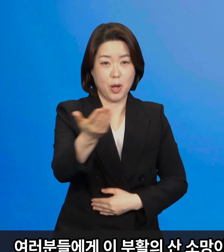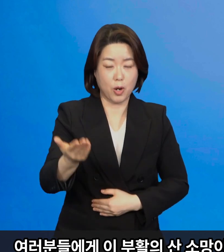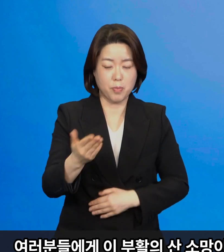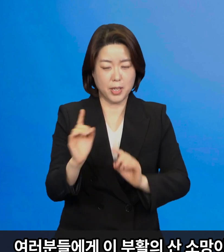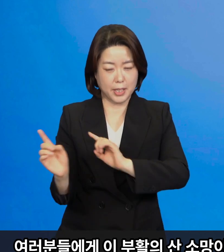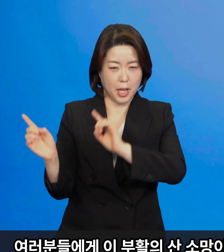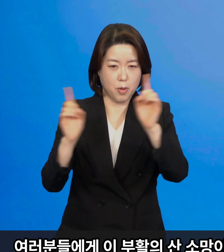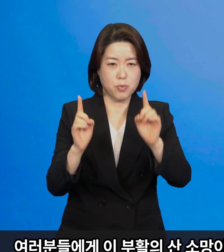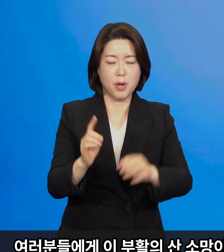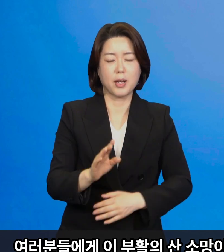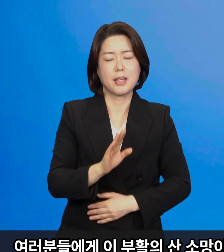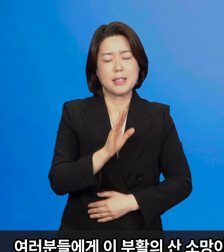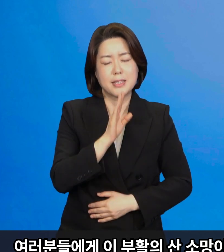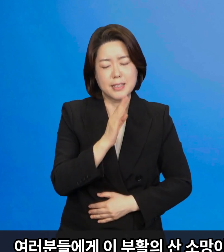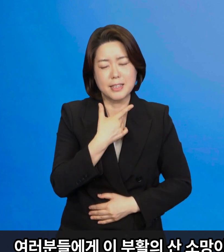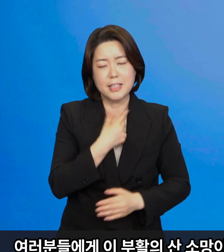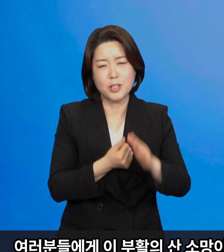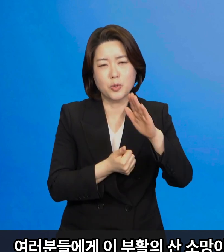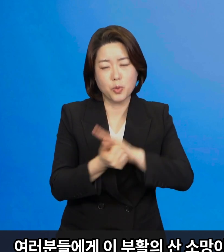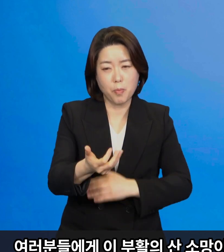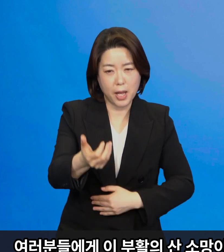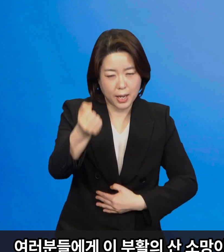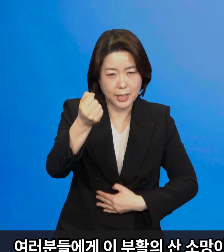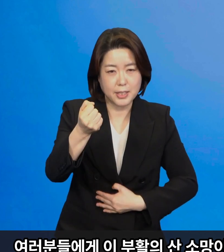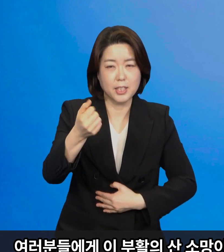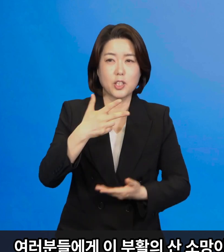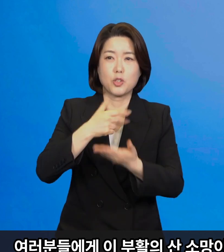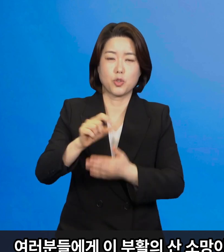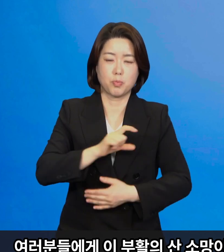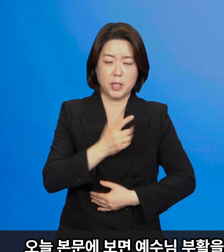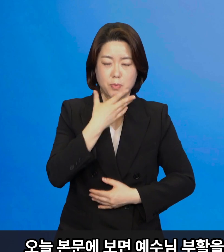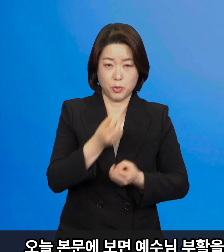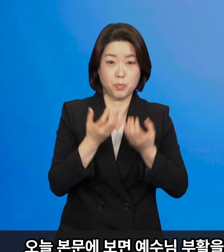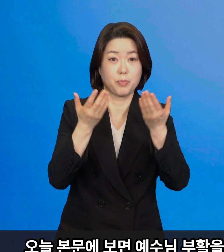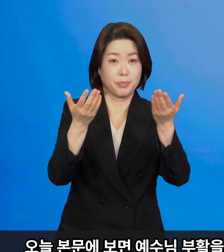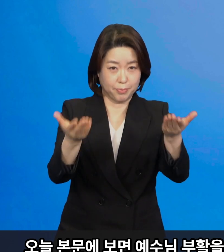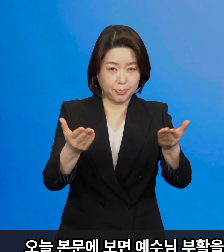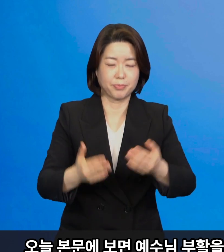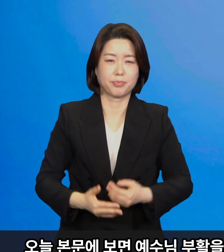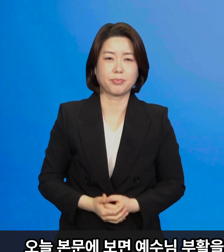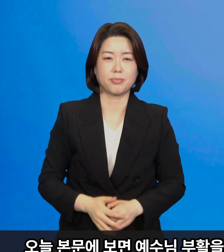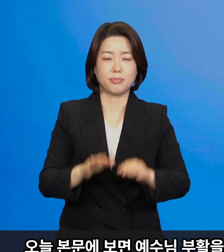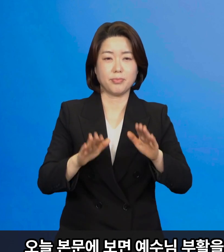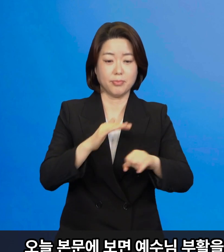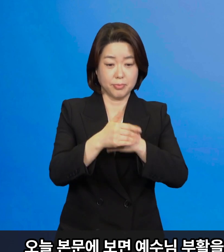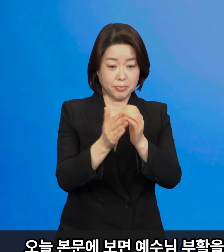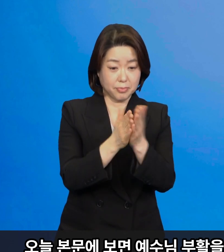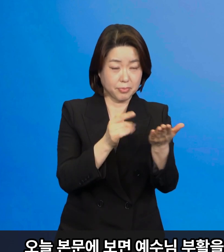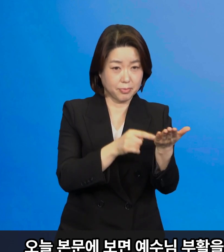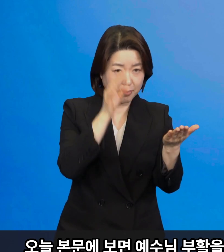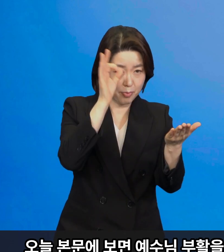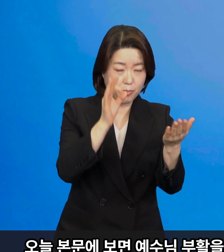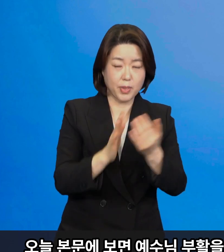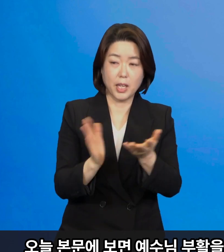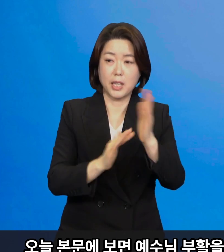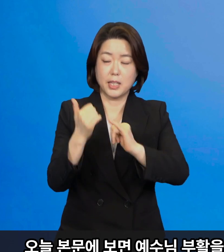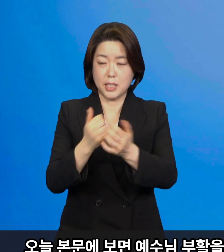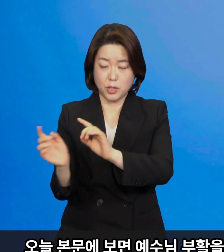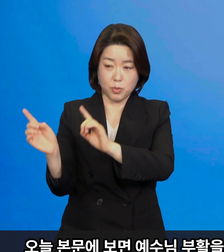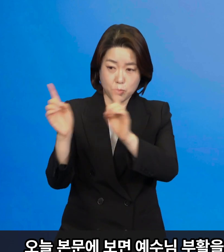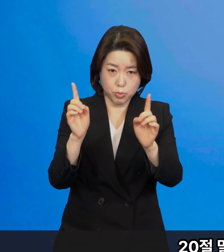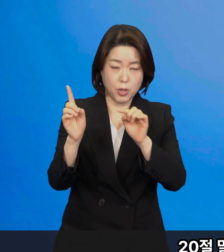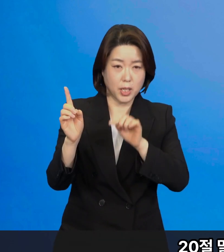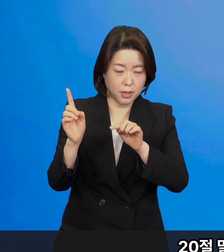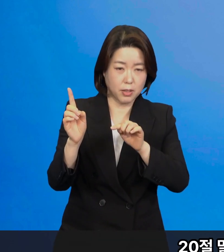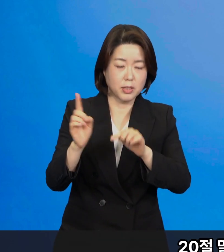부활의 산소망이 있기를 주님의 이름으로 축복합니다. 오늘 본문에 보면 예수님의 부활을 첫 열매로 또한 비유를 하고